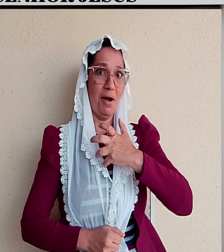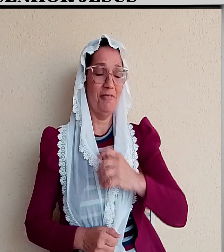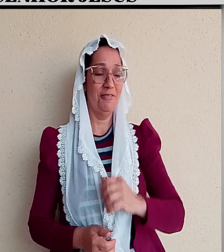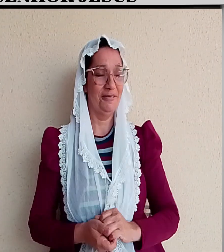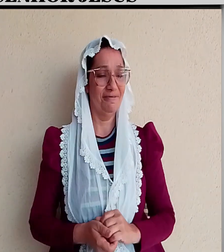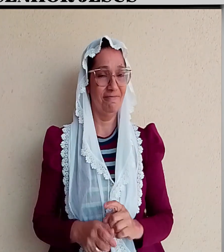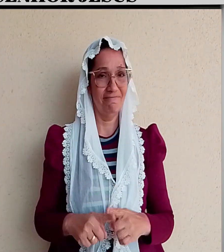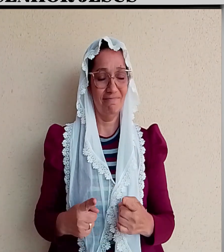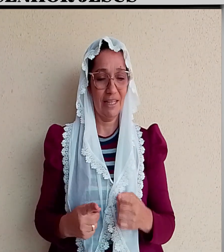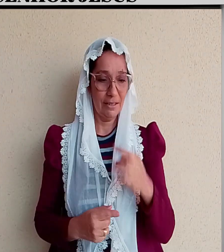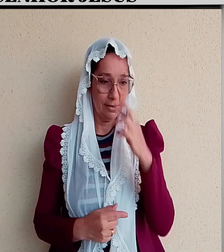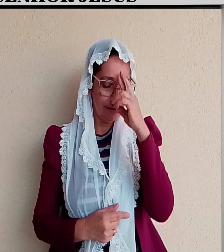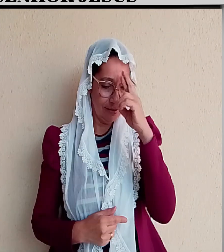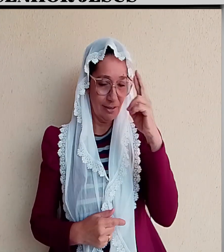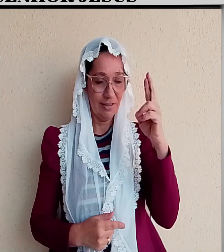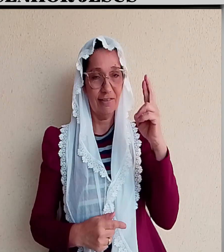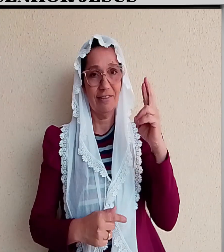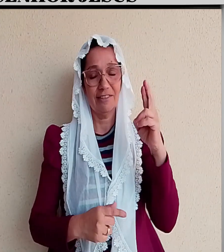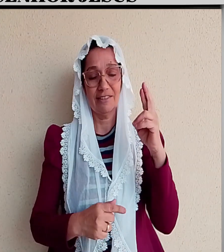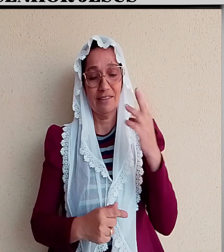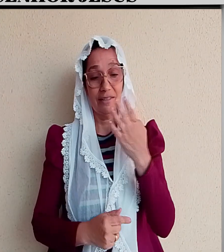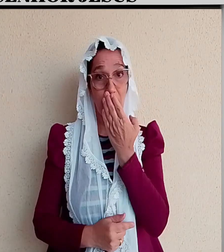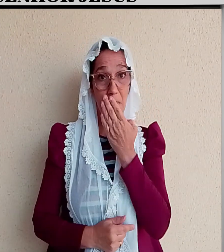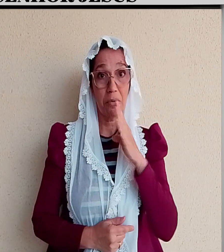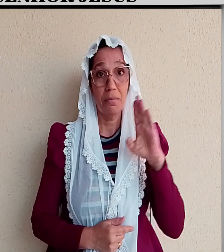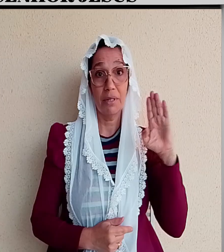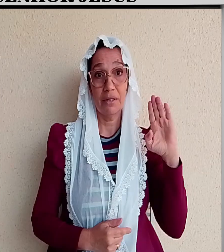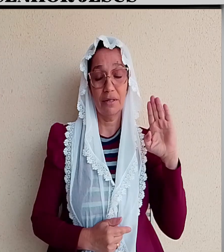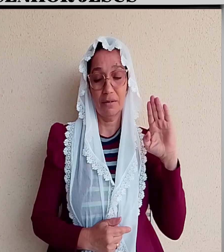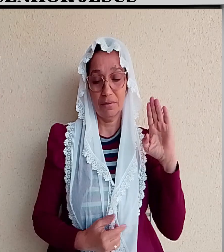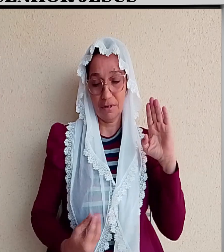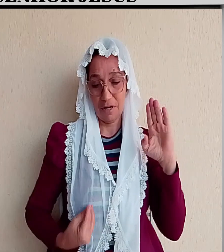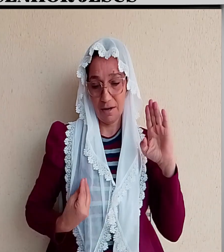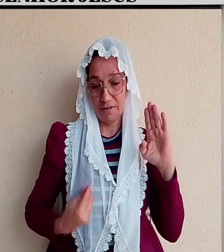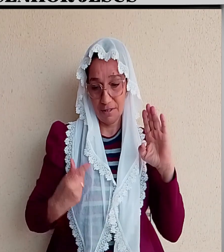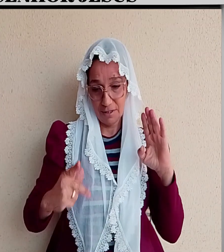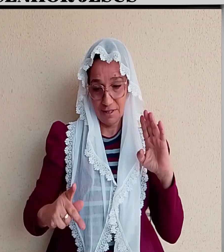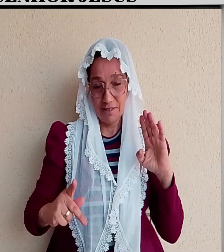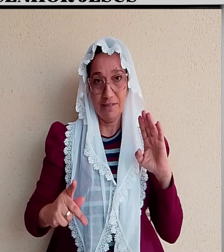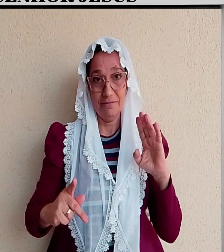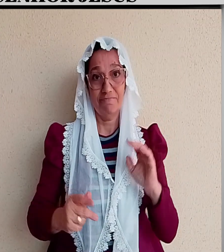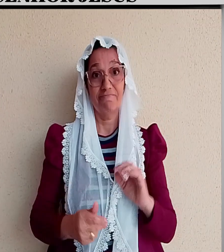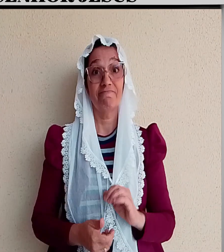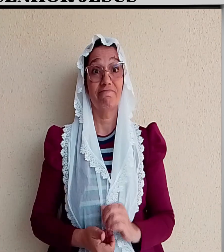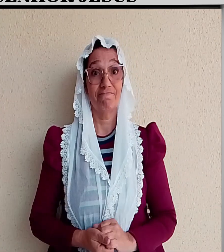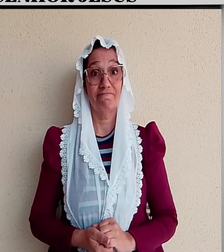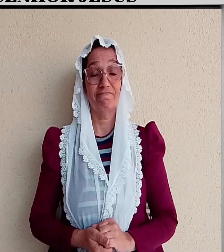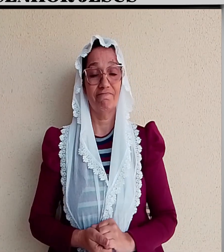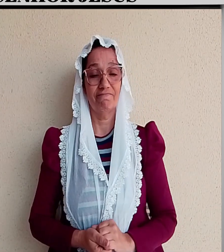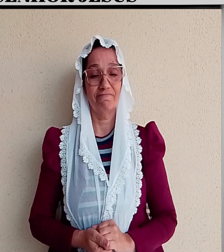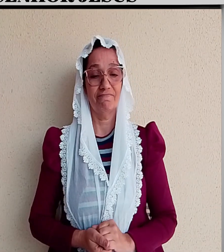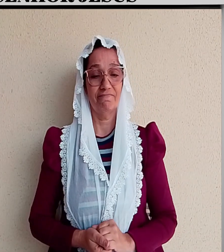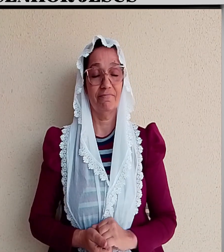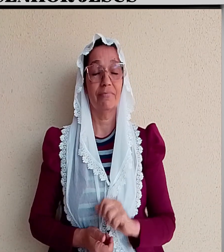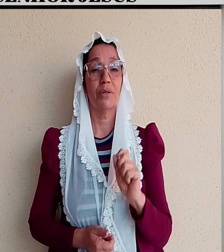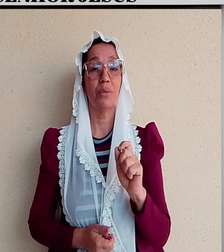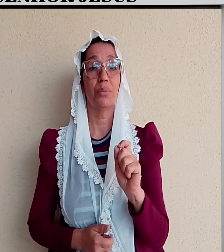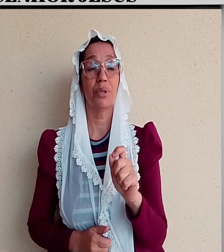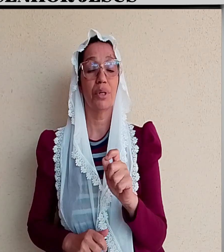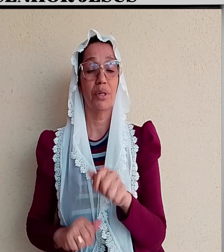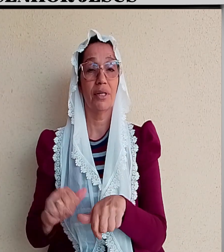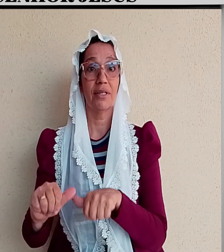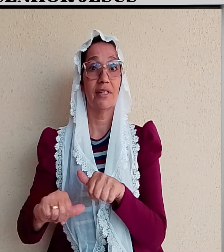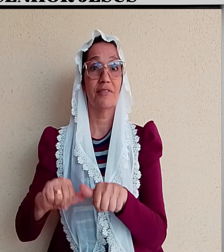dele, aleluia, uma uma pedra aonde nela